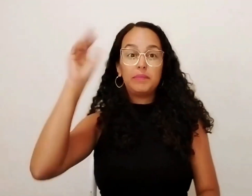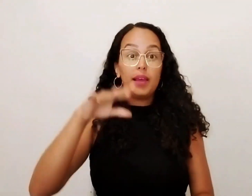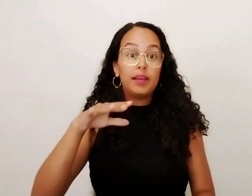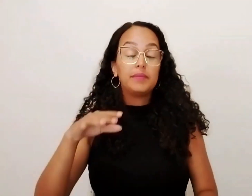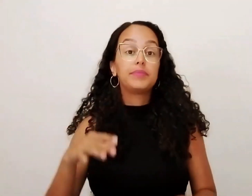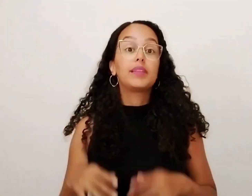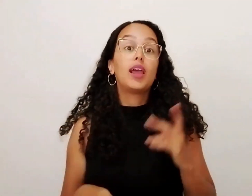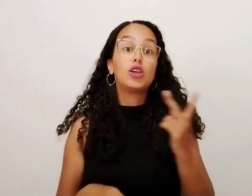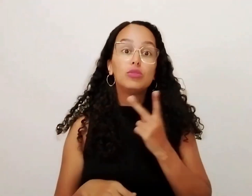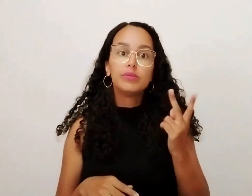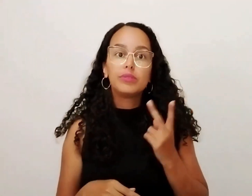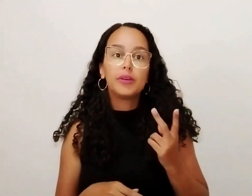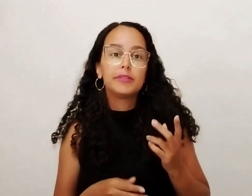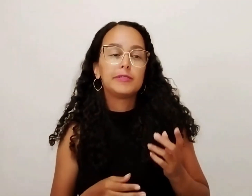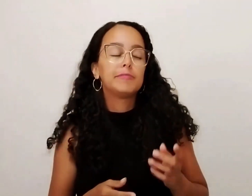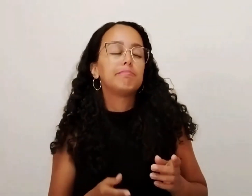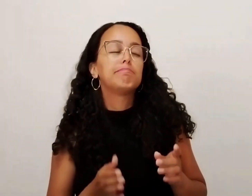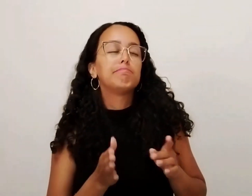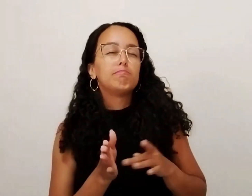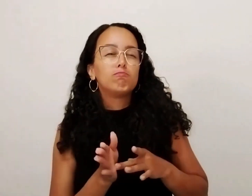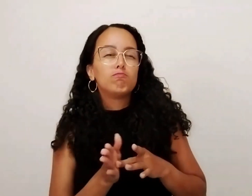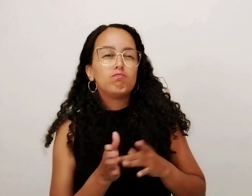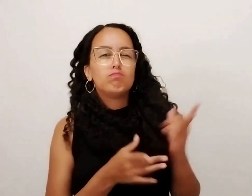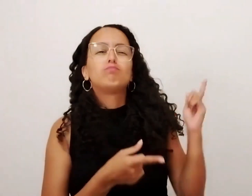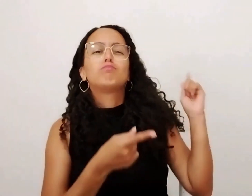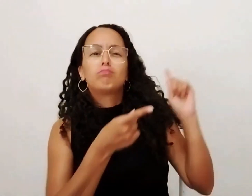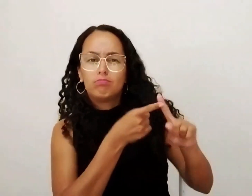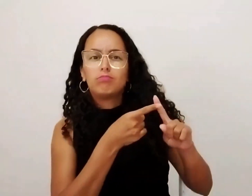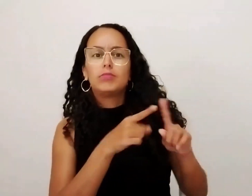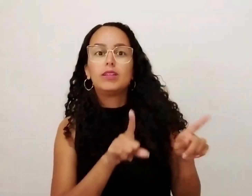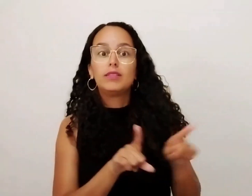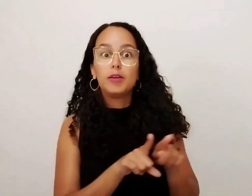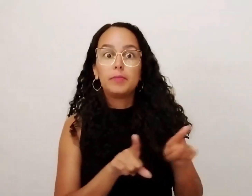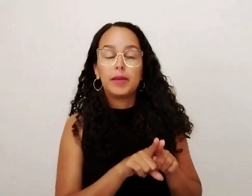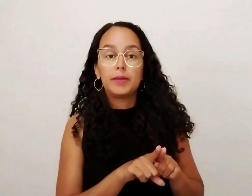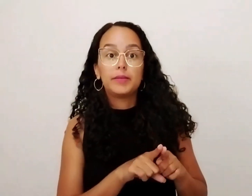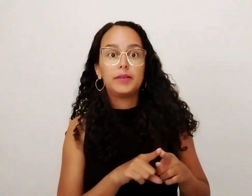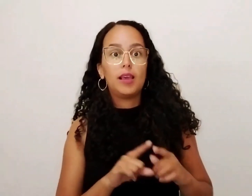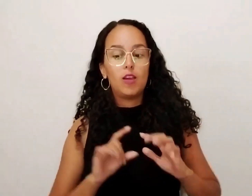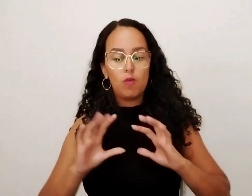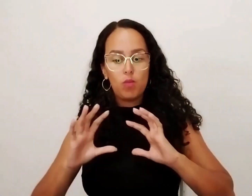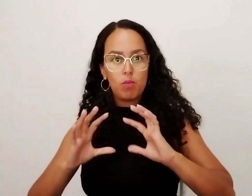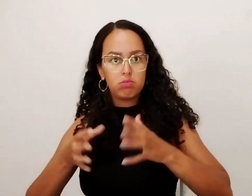Macunaíma, que também atira a bola para longe.